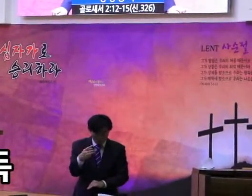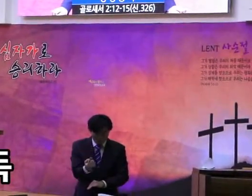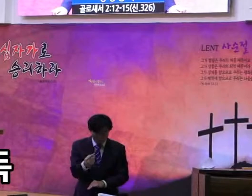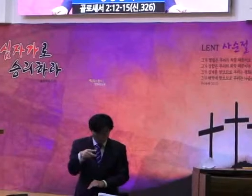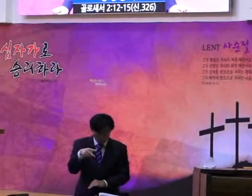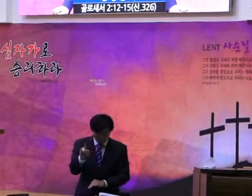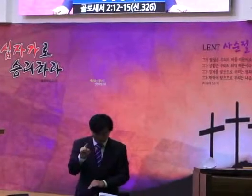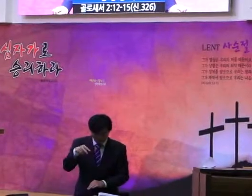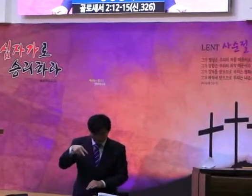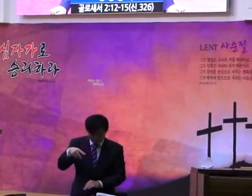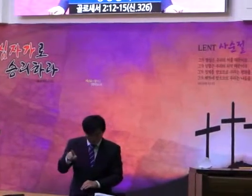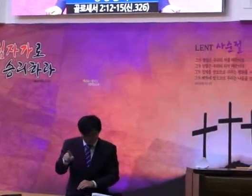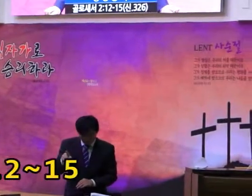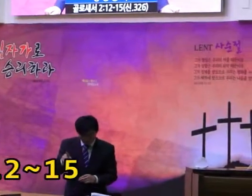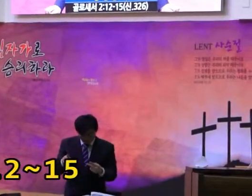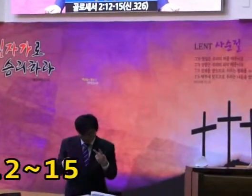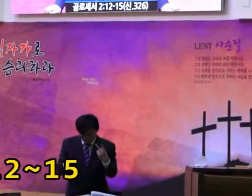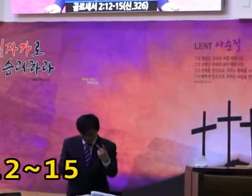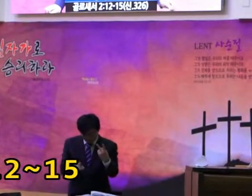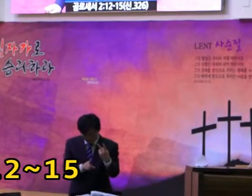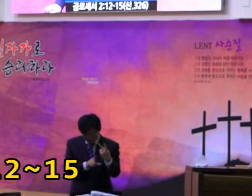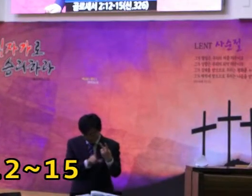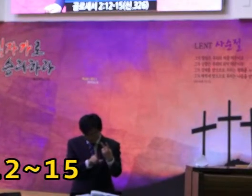12절에서 15절 말씀입니다.